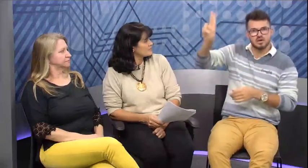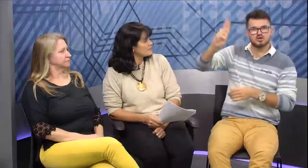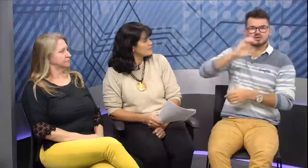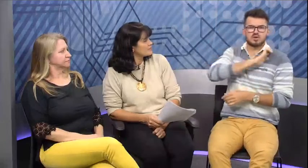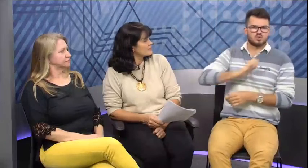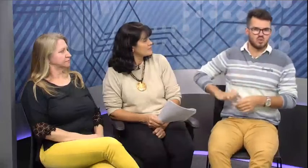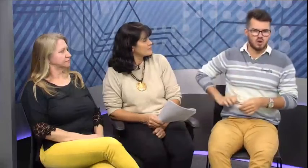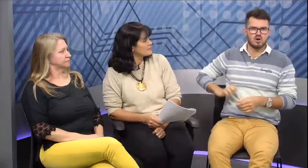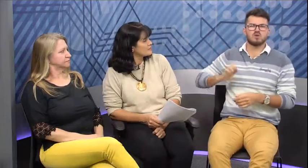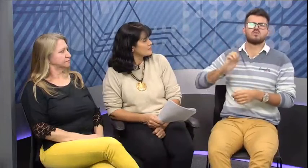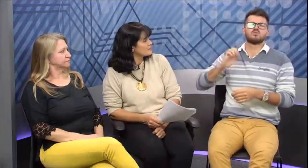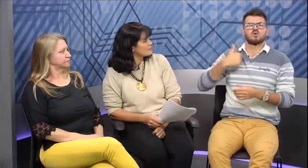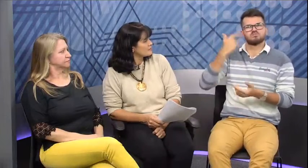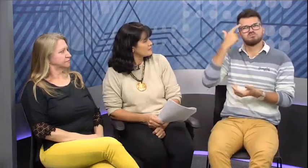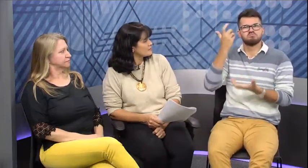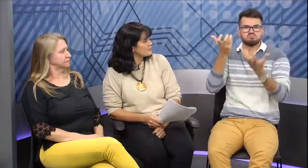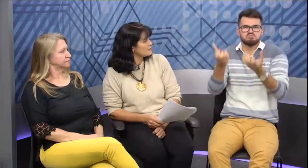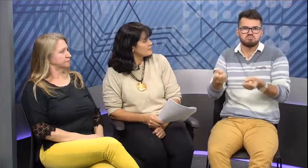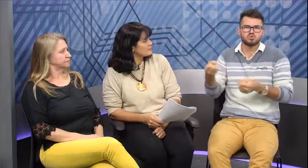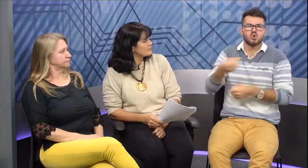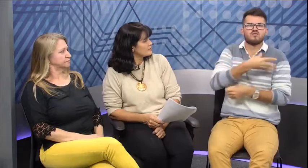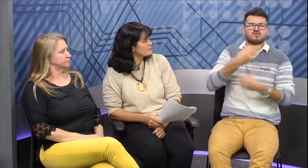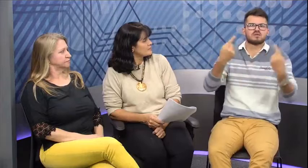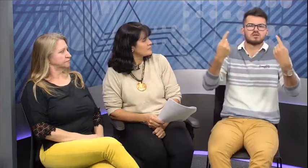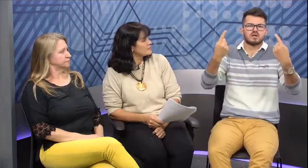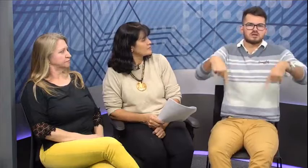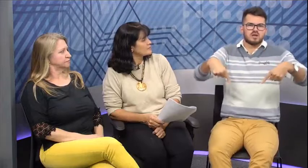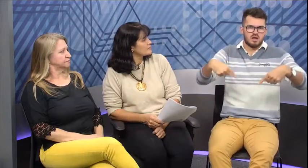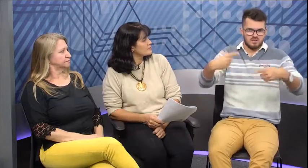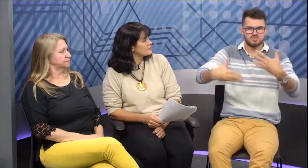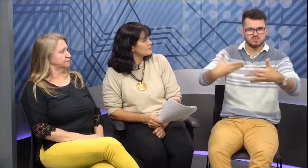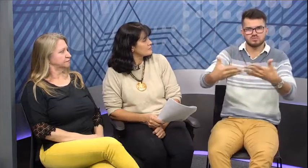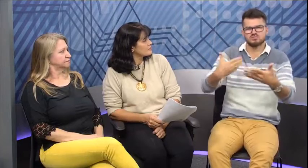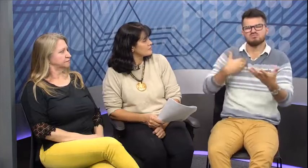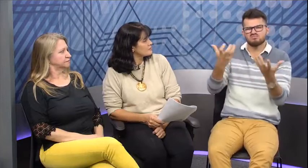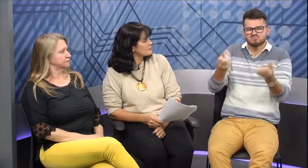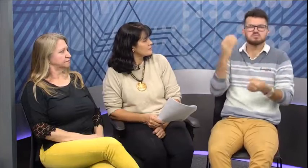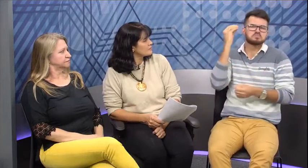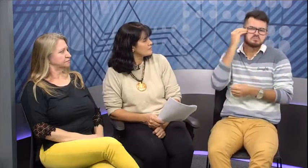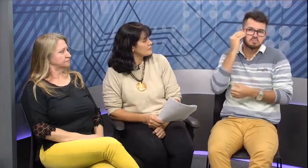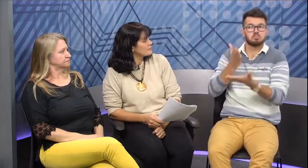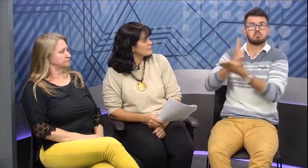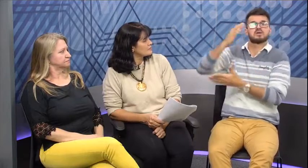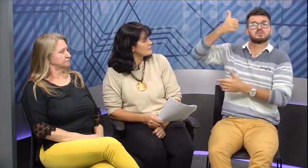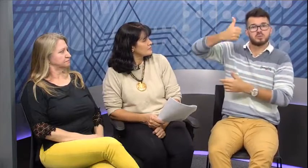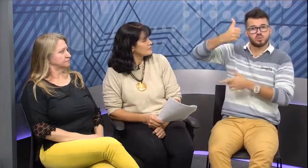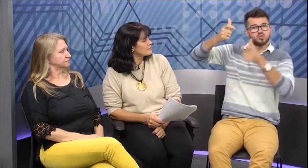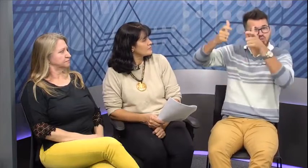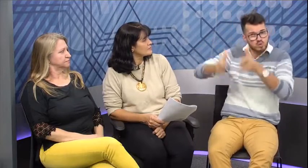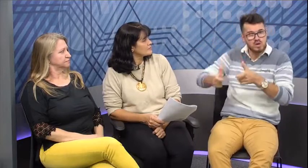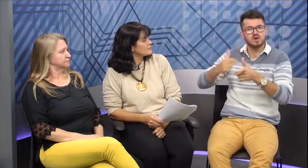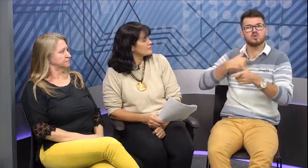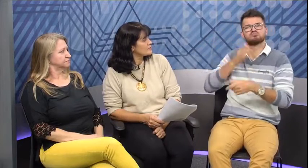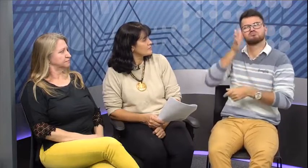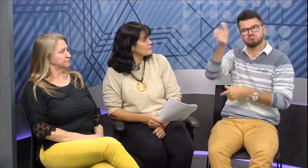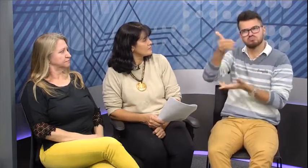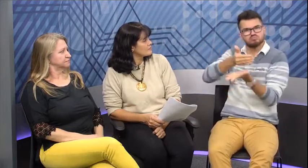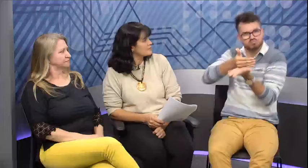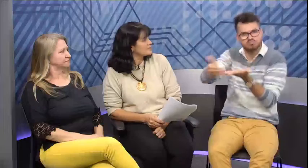abriu um concurso numa universidade federal, e eu aceitei, né, fui encarar esse novo desafio e passei em primeiro lugar.